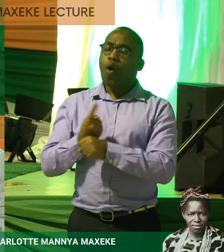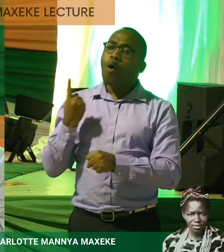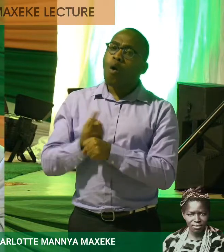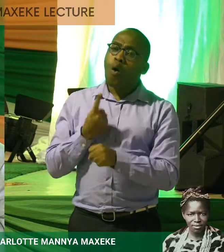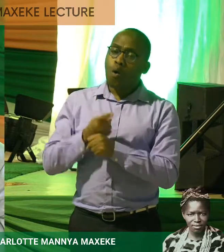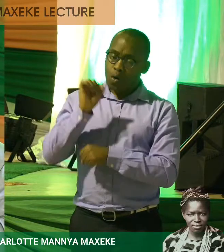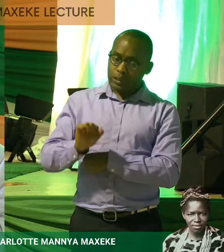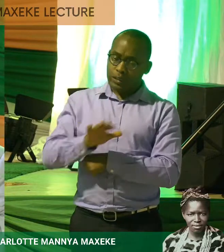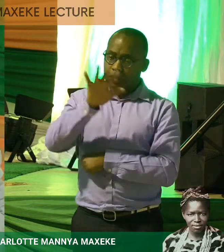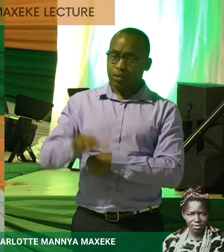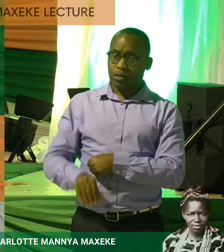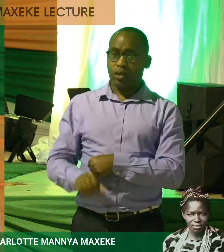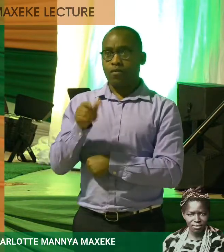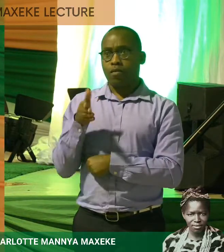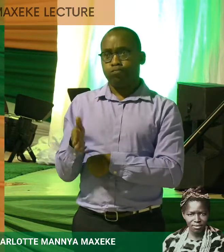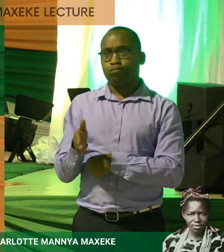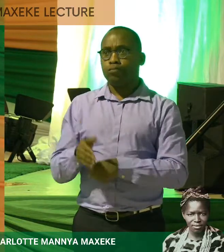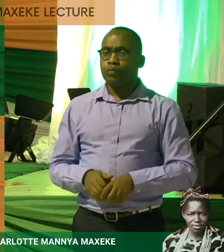lethu